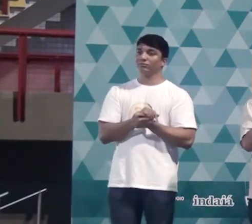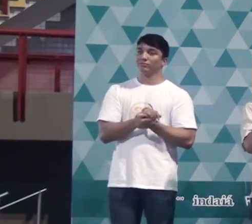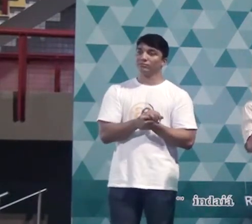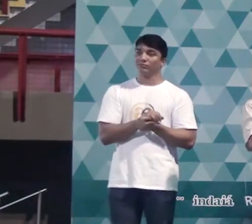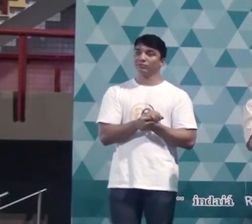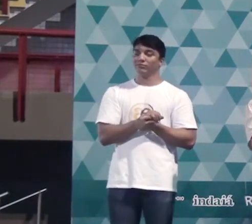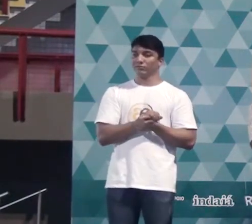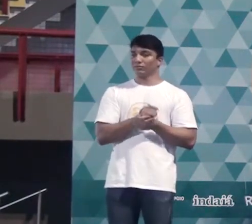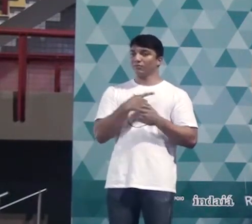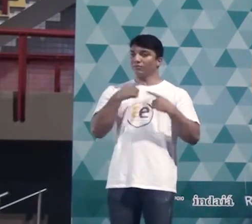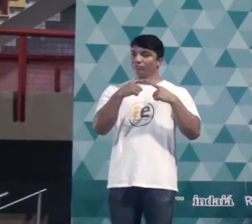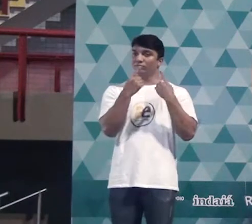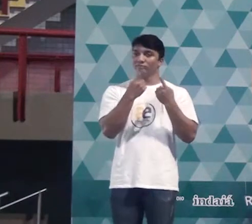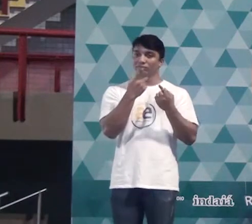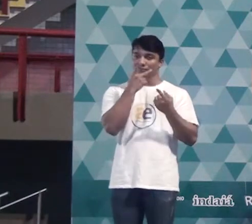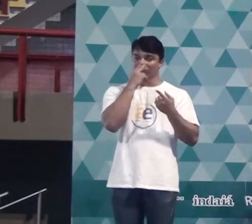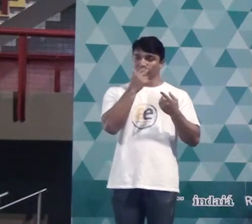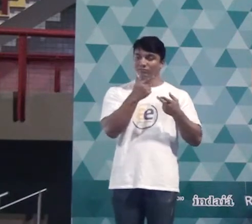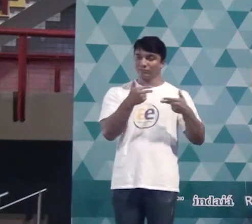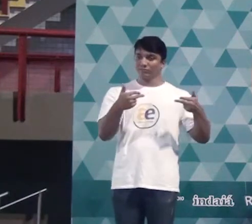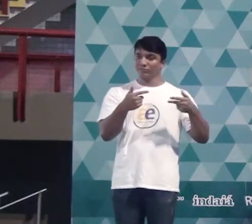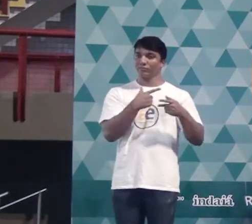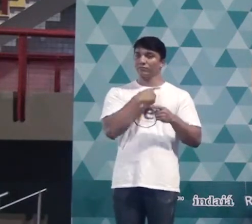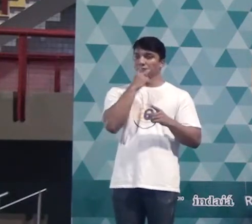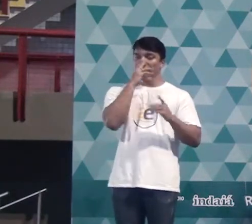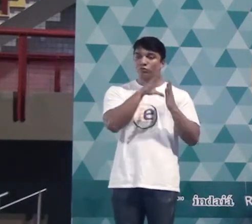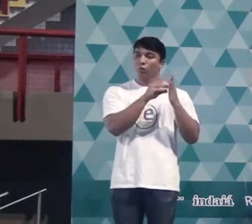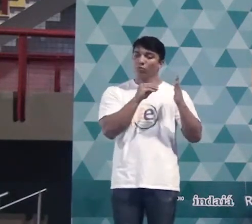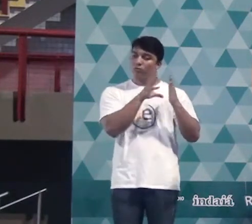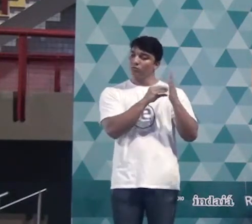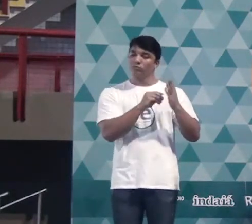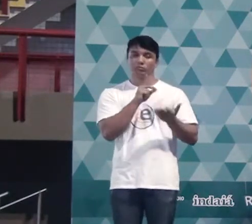fofo. É coisa boa. Entendeu?